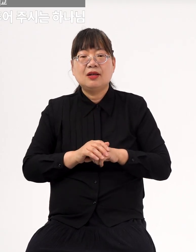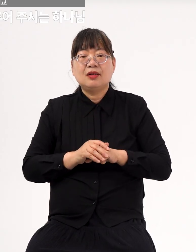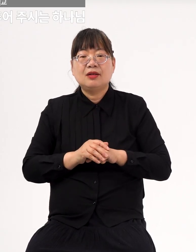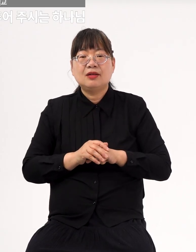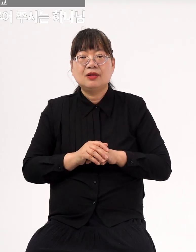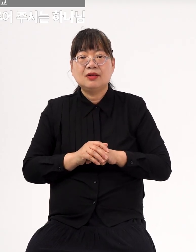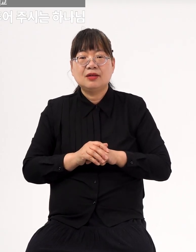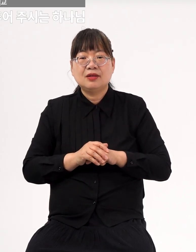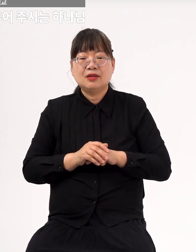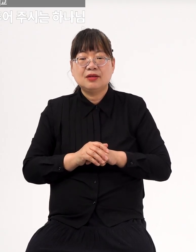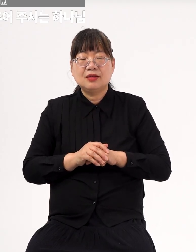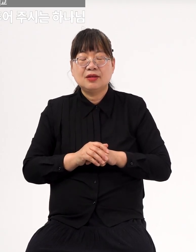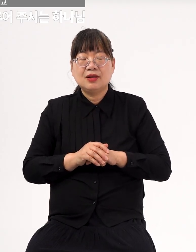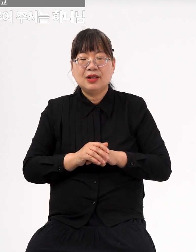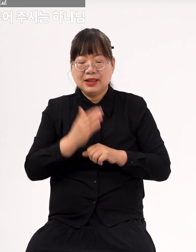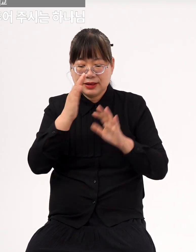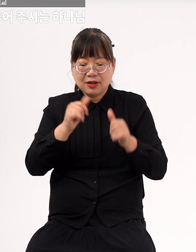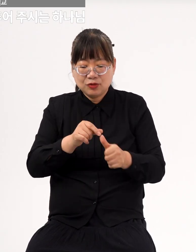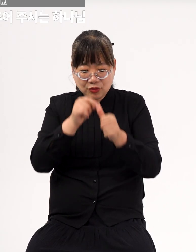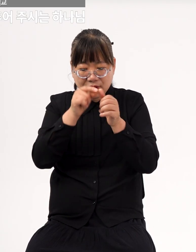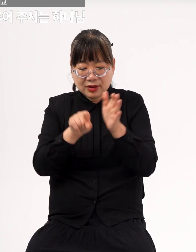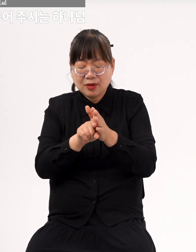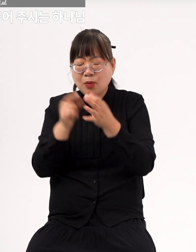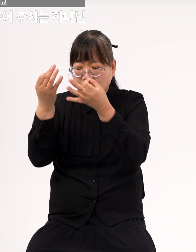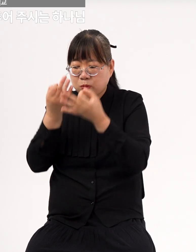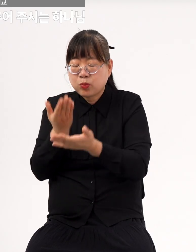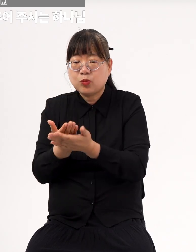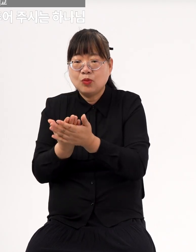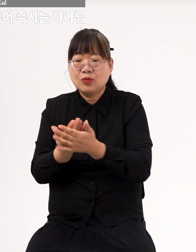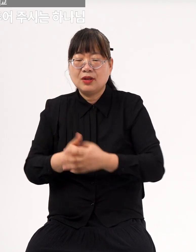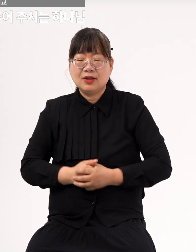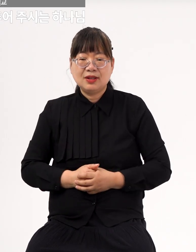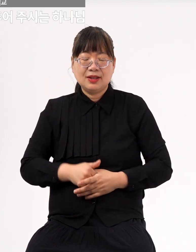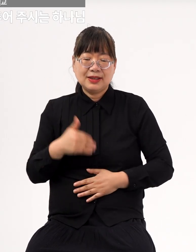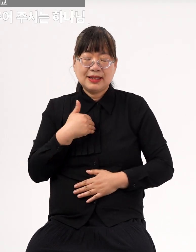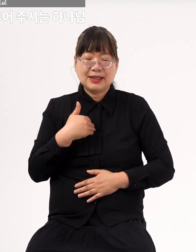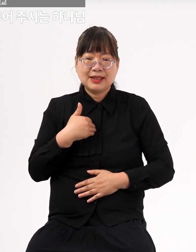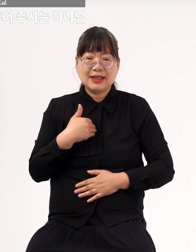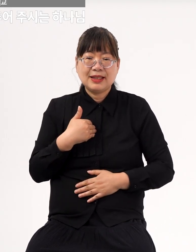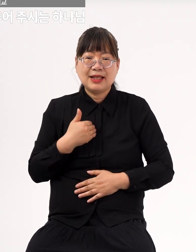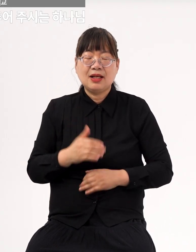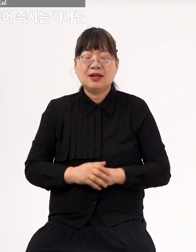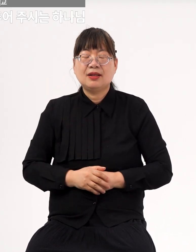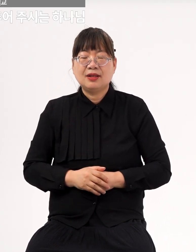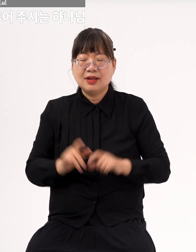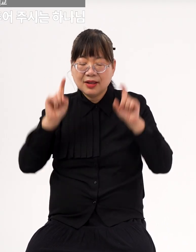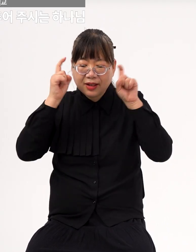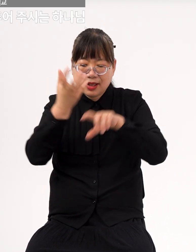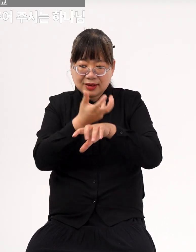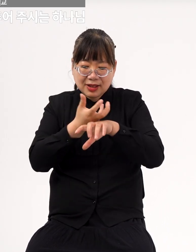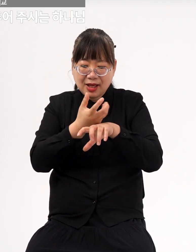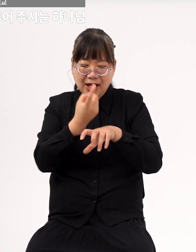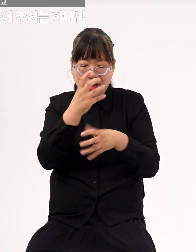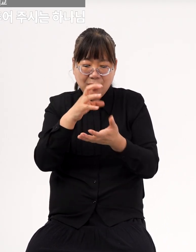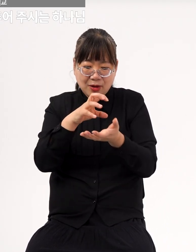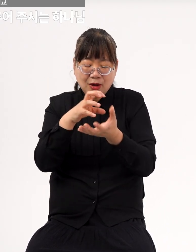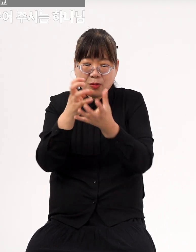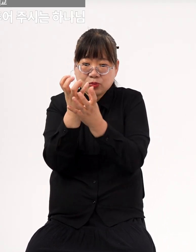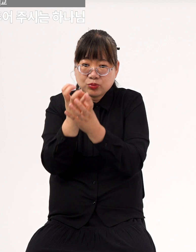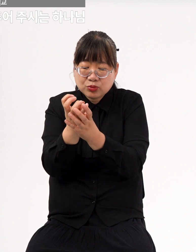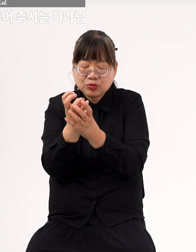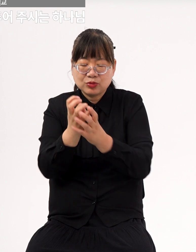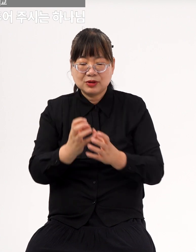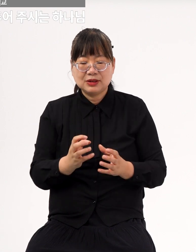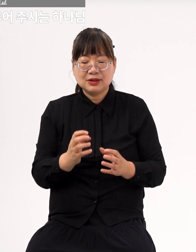이스라엘을 구원하시려거든 보소서, 내가 양털 한 뭉치를 타작마당에 두리니